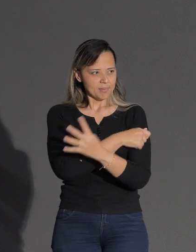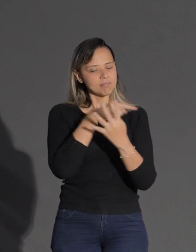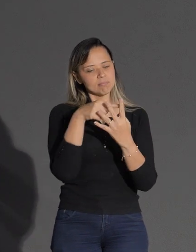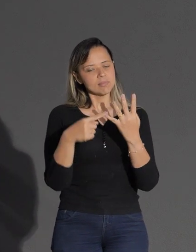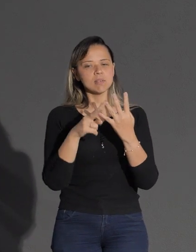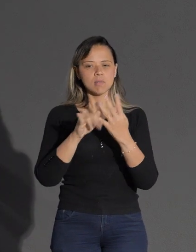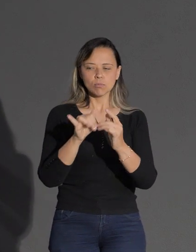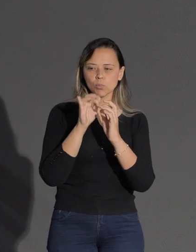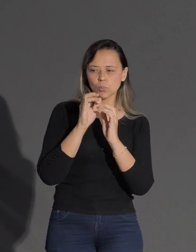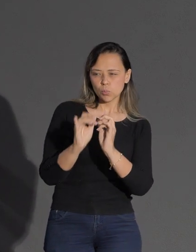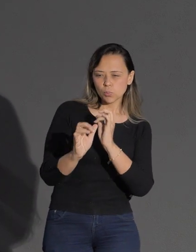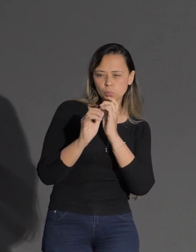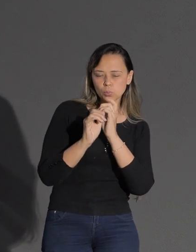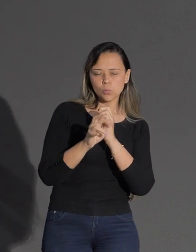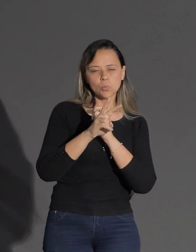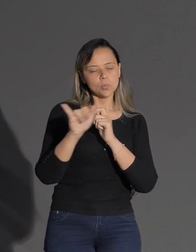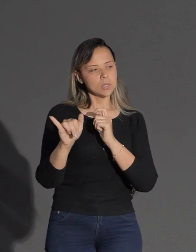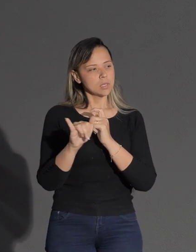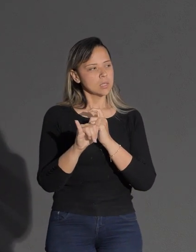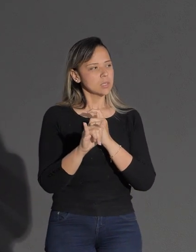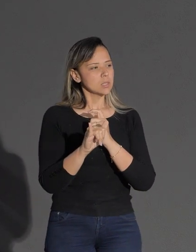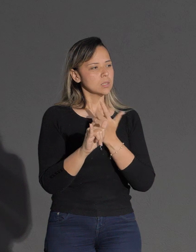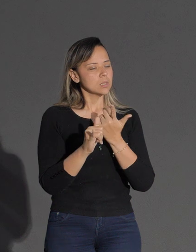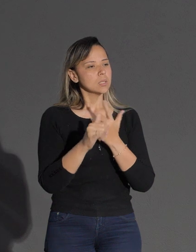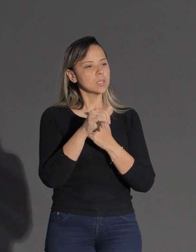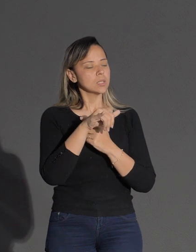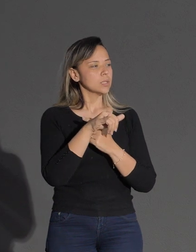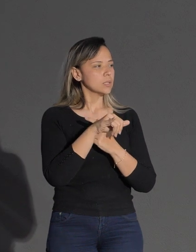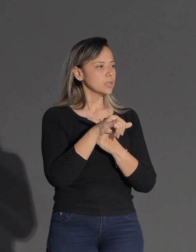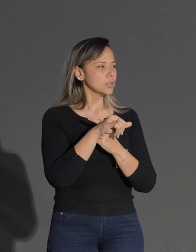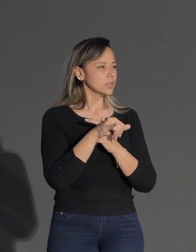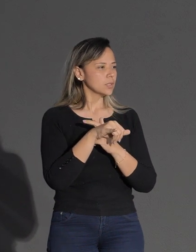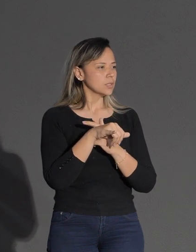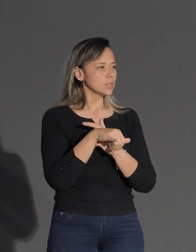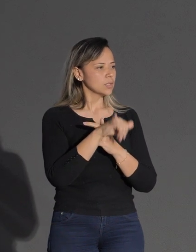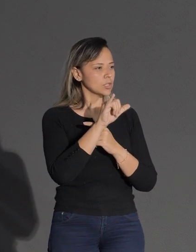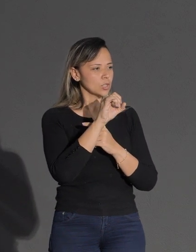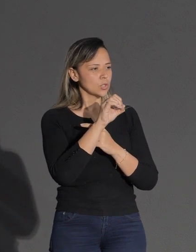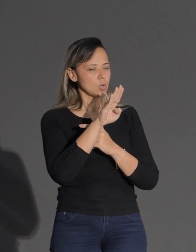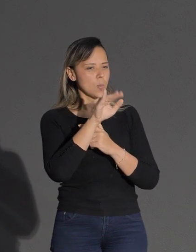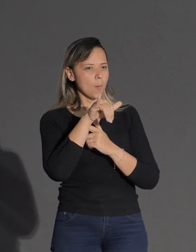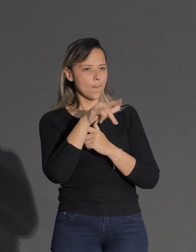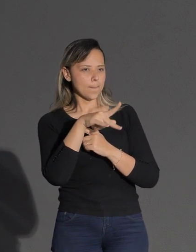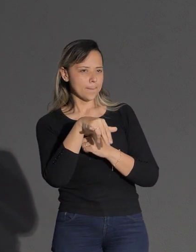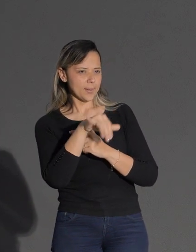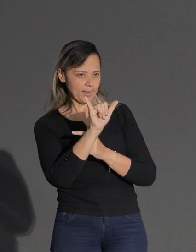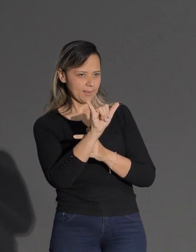tocar do método do You Oboe Play, que